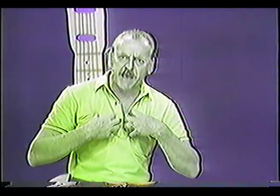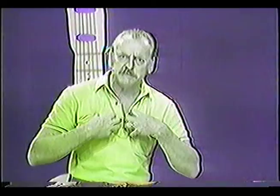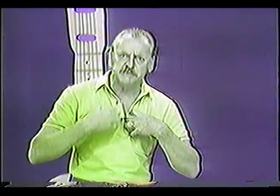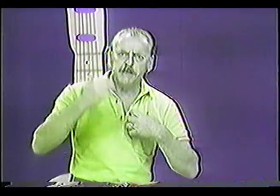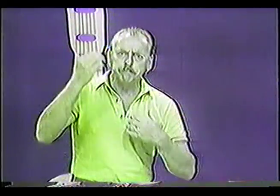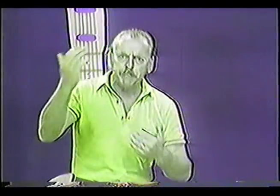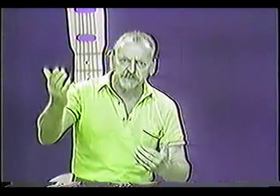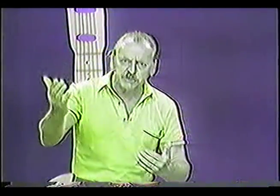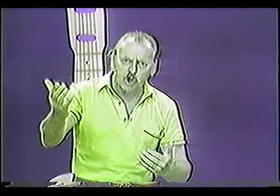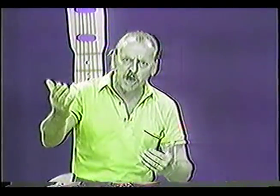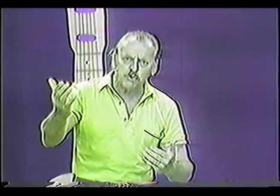partes: petitório,